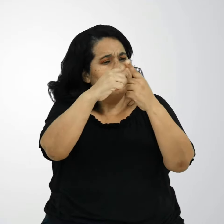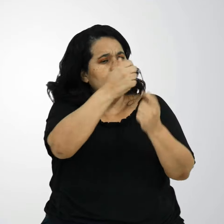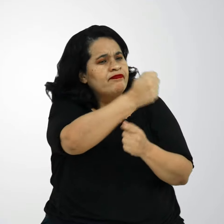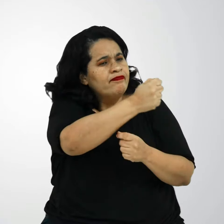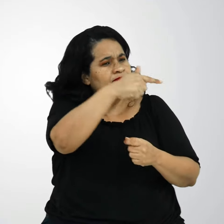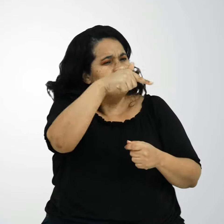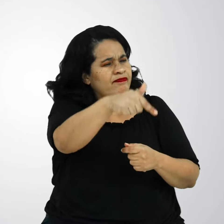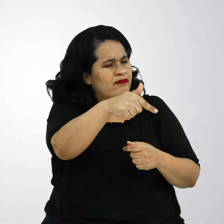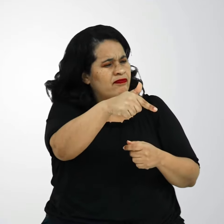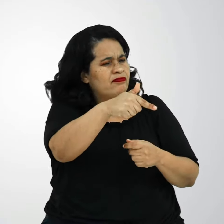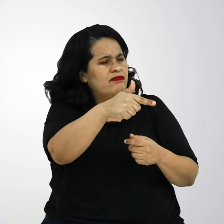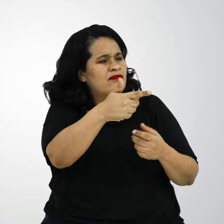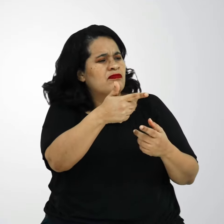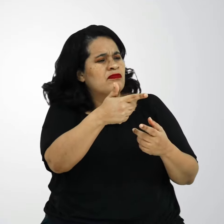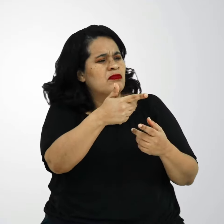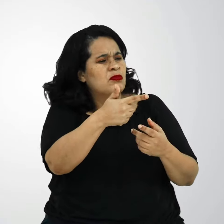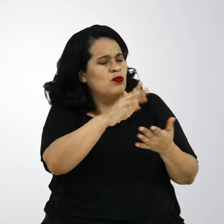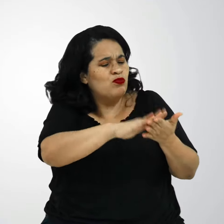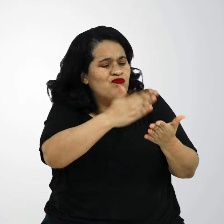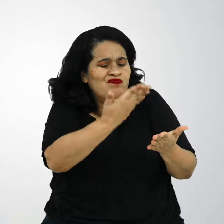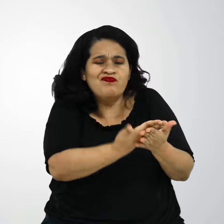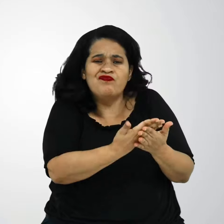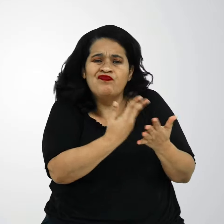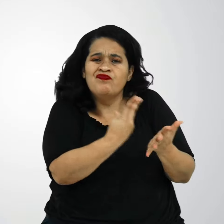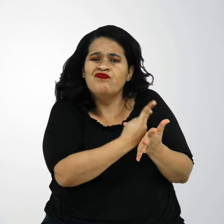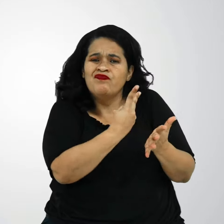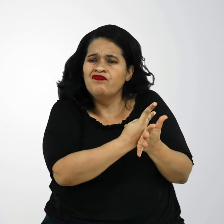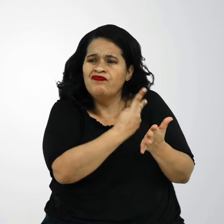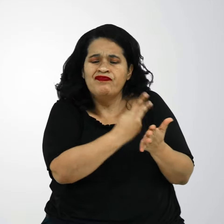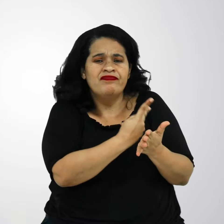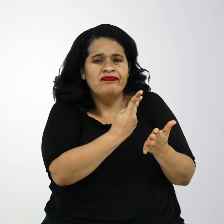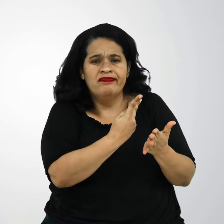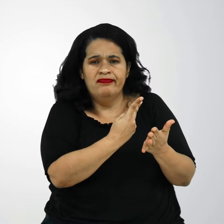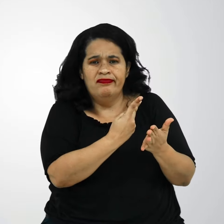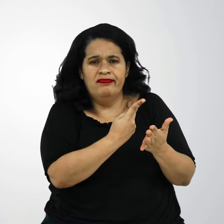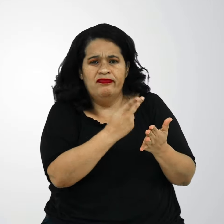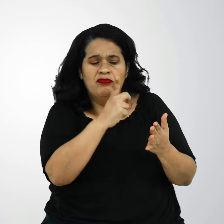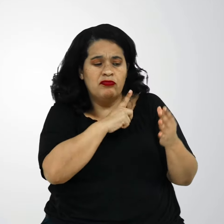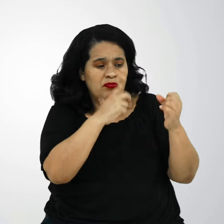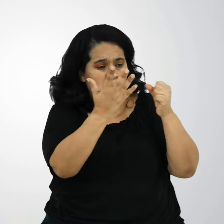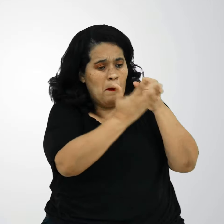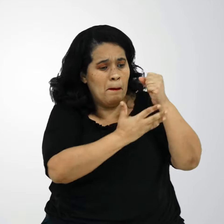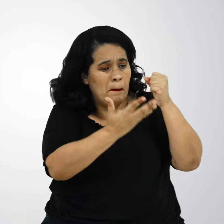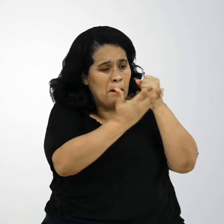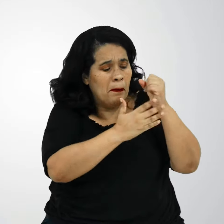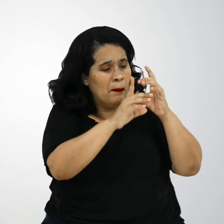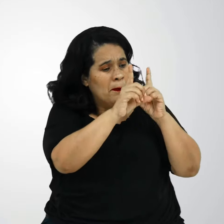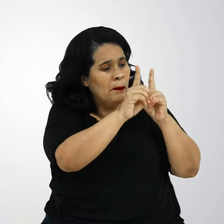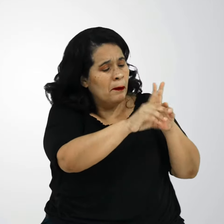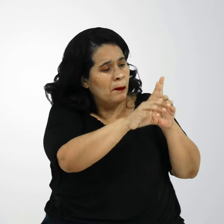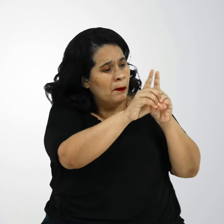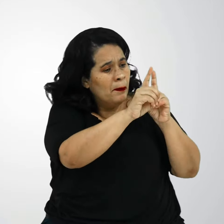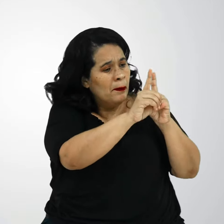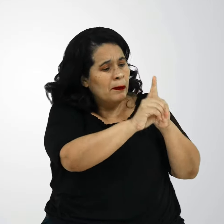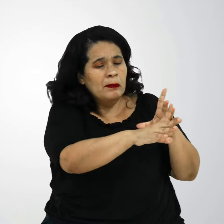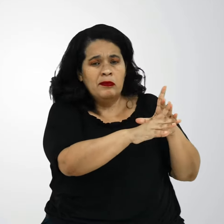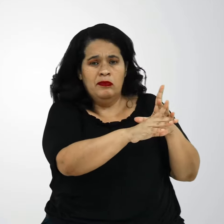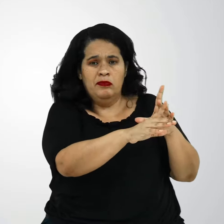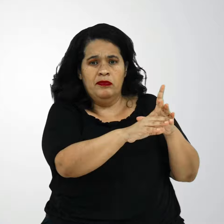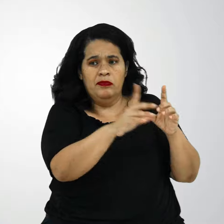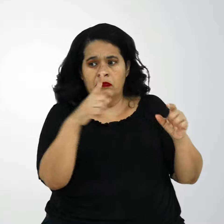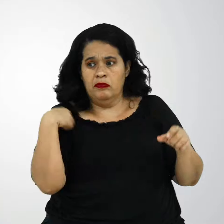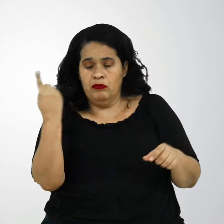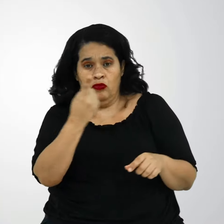uma interpretação equivocada para dar base a uma doutrina que, ao nosso ver,